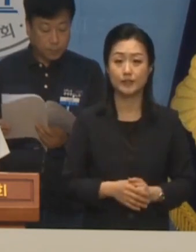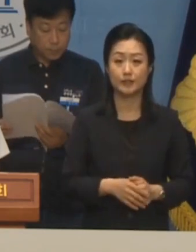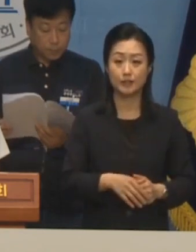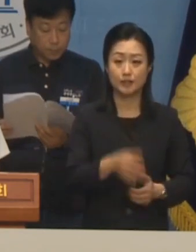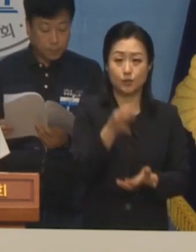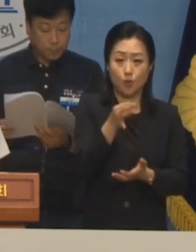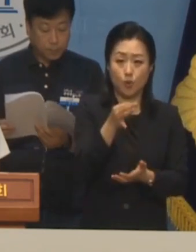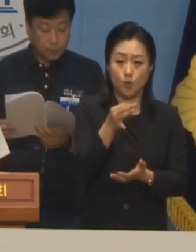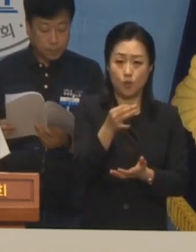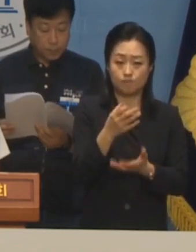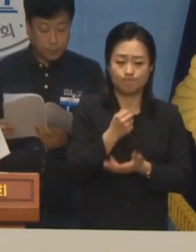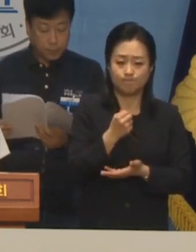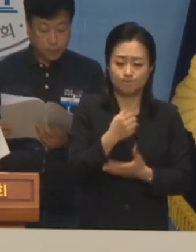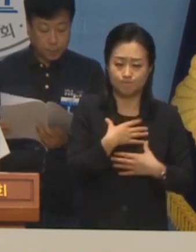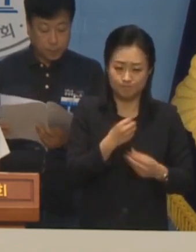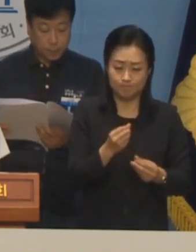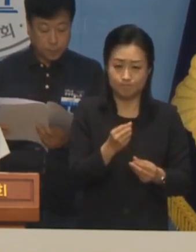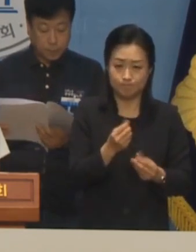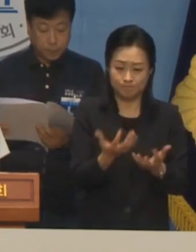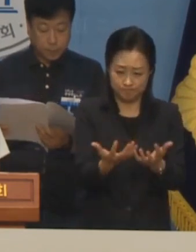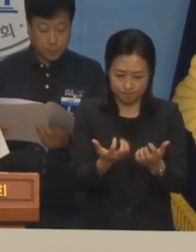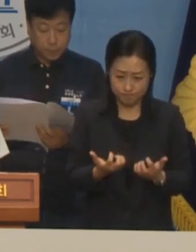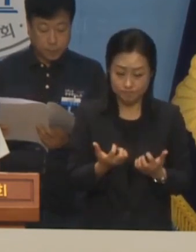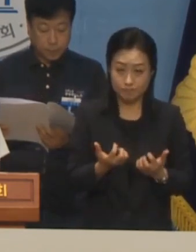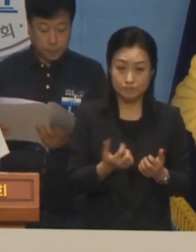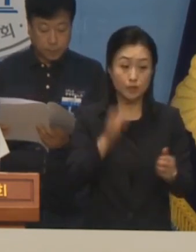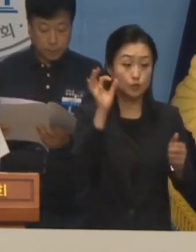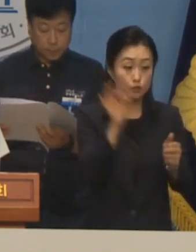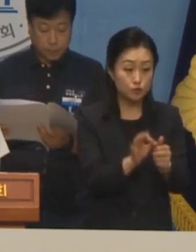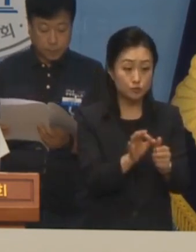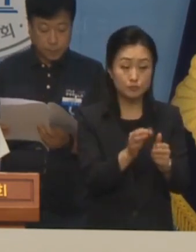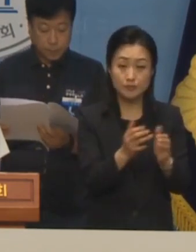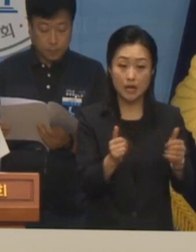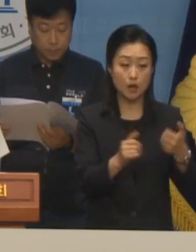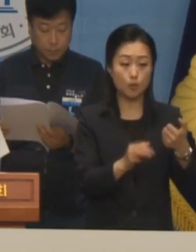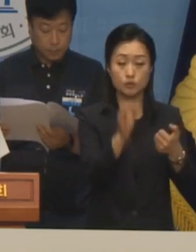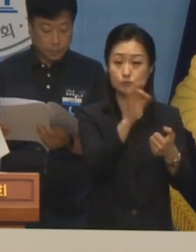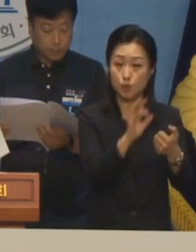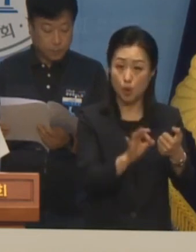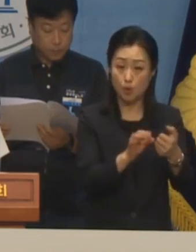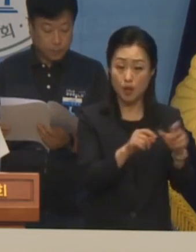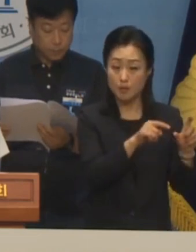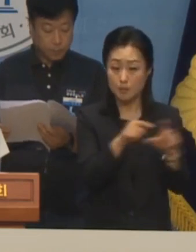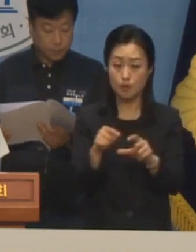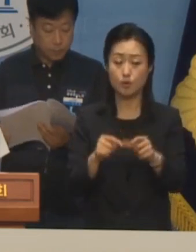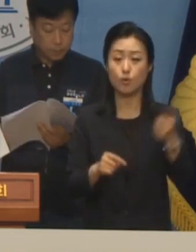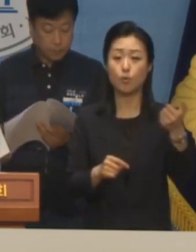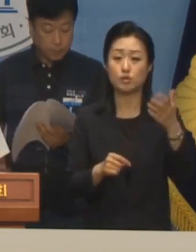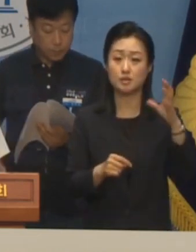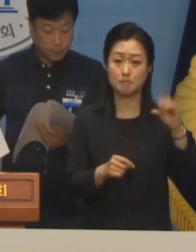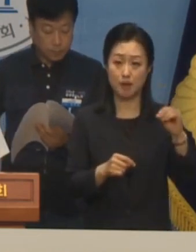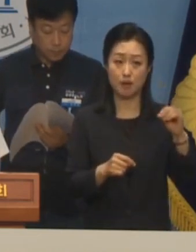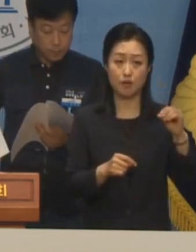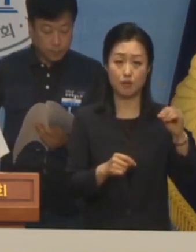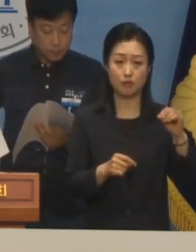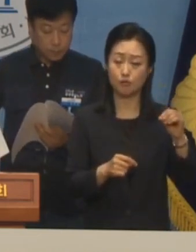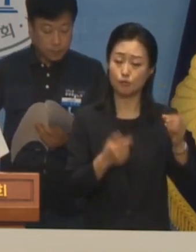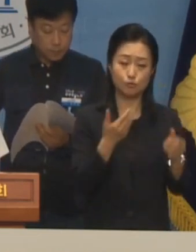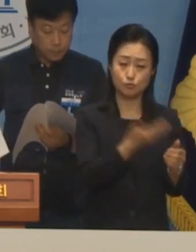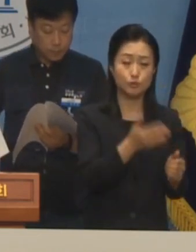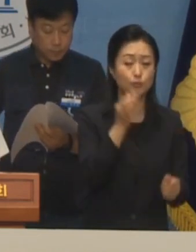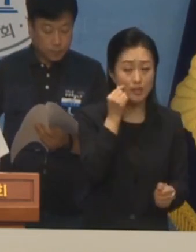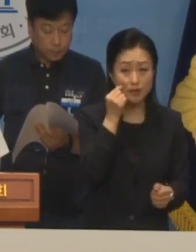안정에만 목적을 둔 국민연금은 수급자 50%에게 월 평균 50만 원도 보장하지